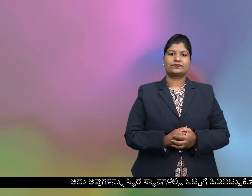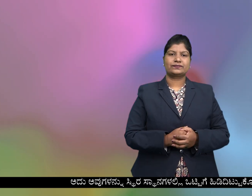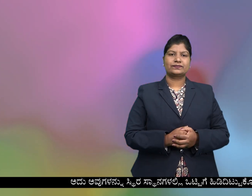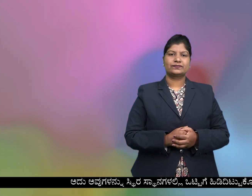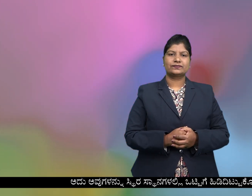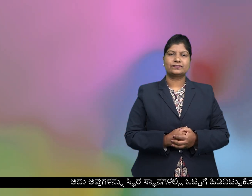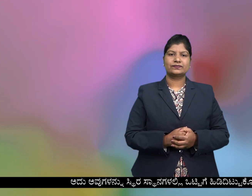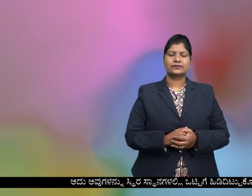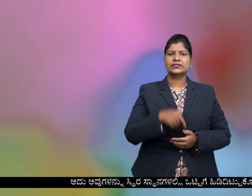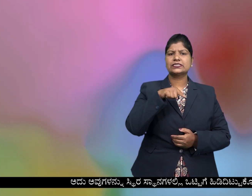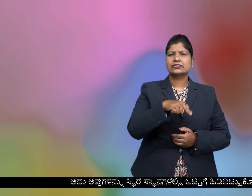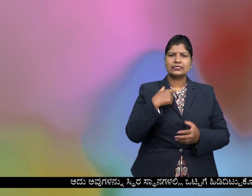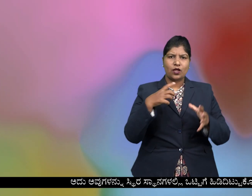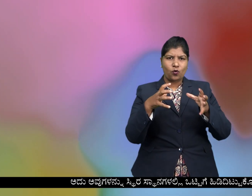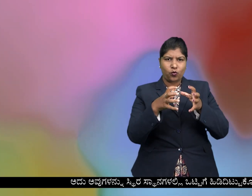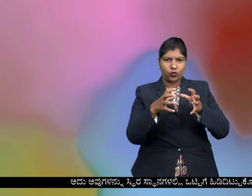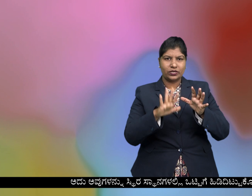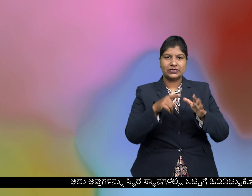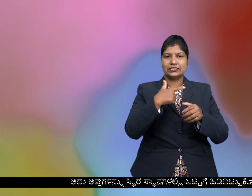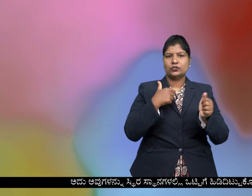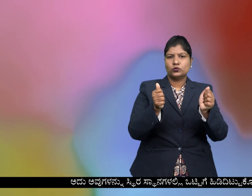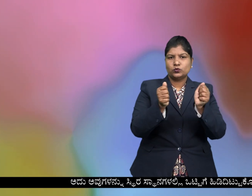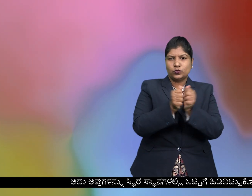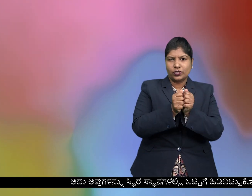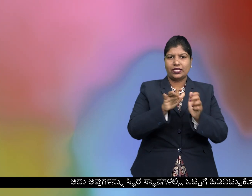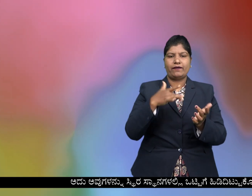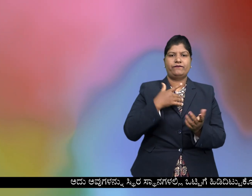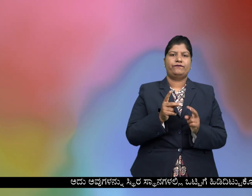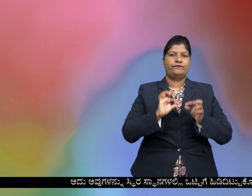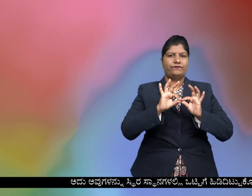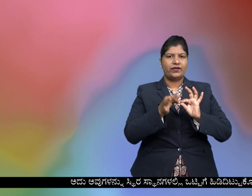ಅದು ಅವುಗಳನ್ನ ಸ್ಥಿರಸ್ಥಾನದಲ್ಲಿ ಒಟ್ಟಿಗೆ ಹಿಡಿದಿಟ್ಟುಕೊಳ್ಳುತ್ತದೆ.